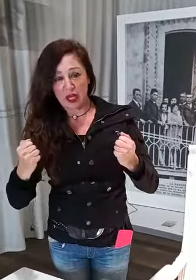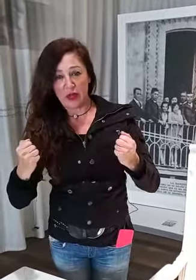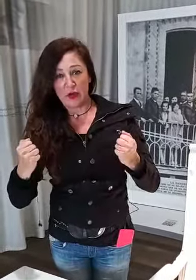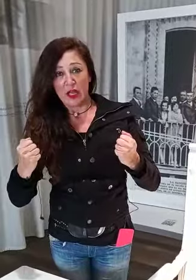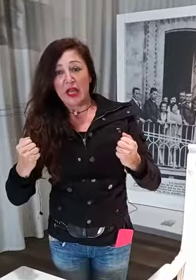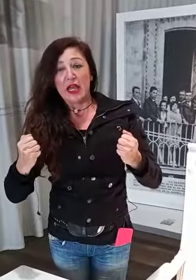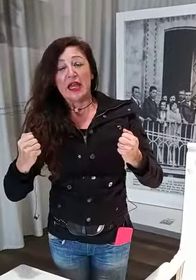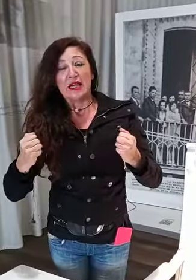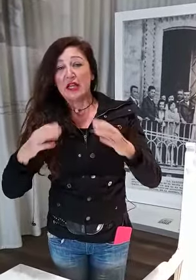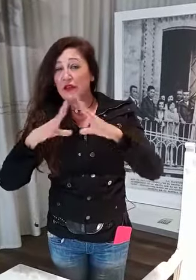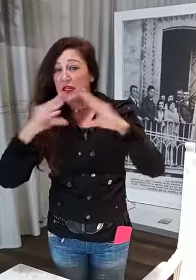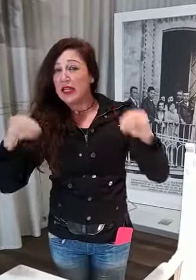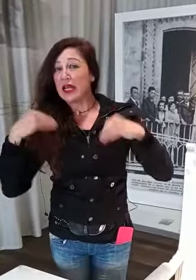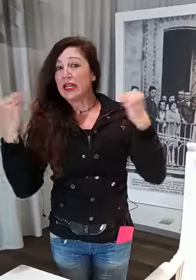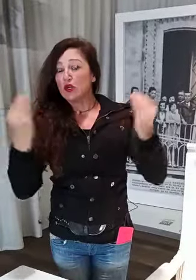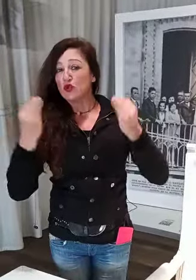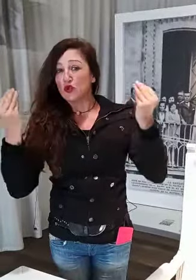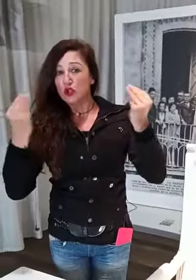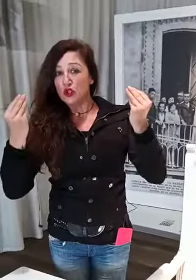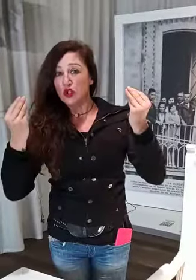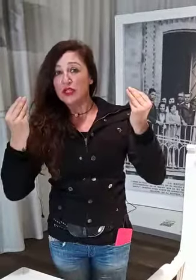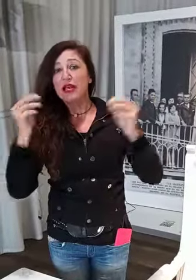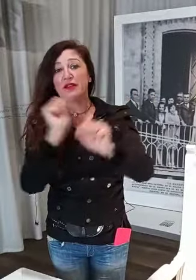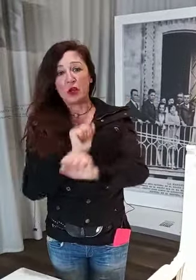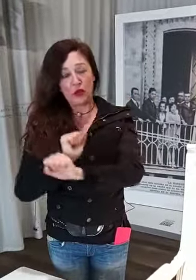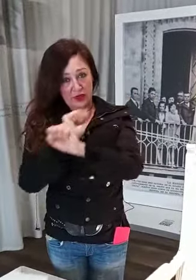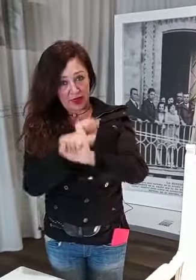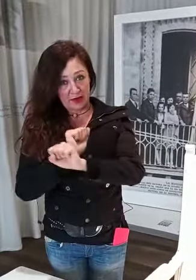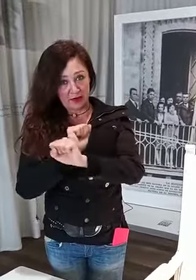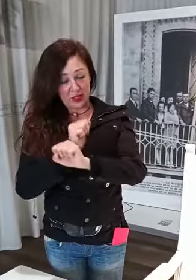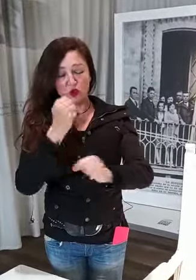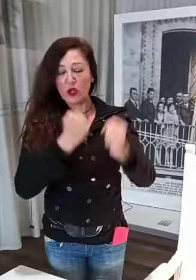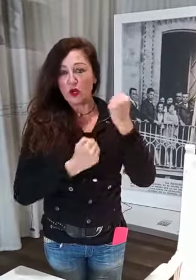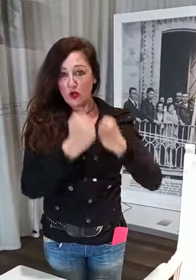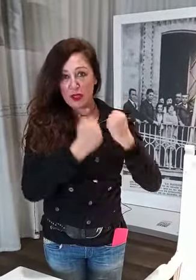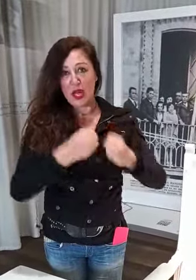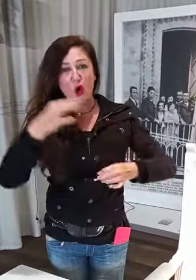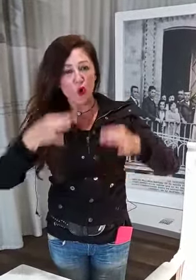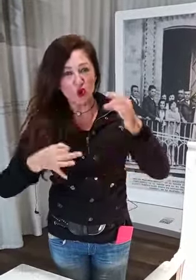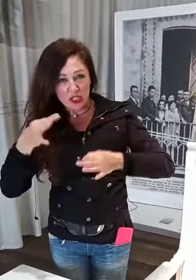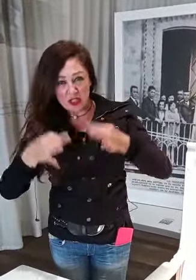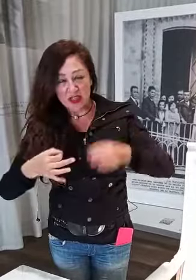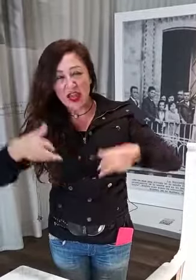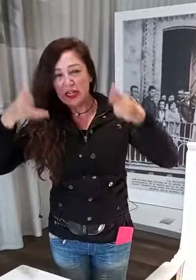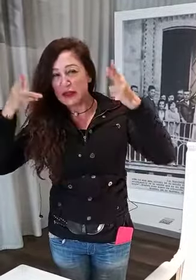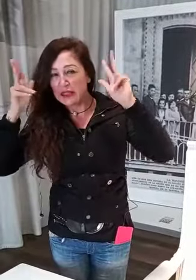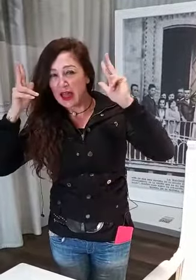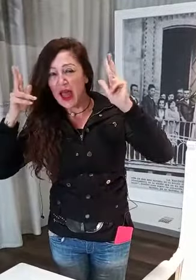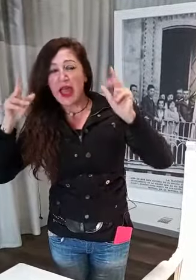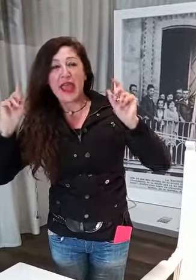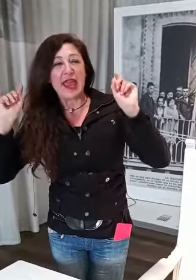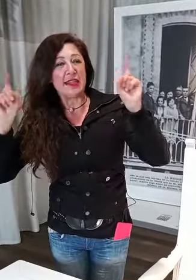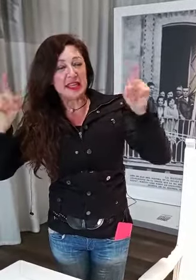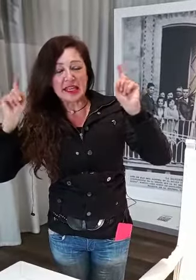impresionado. Defendía la reconstrucción de Andalucía, su economía, justicia, libertad,